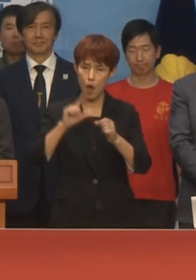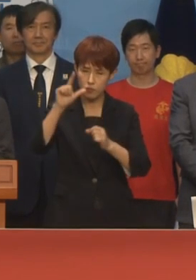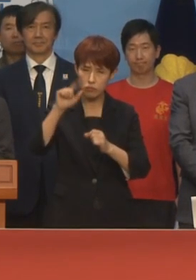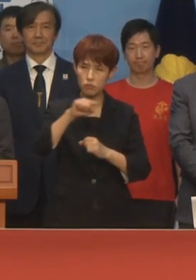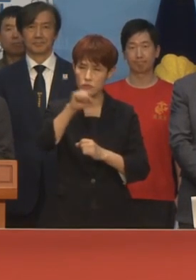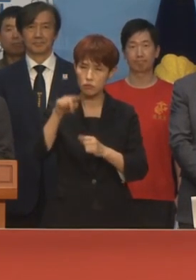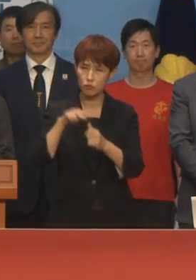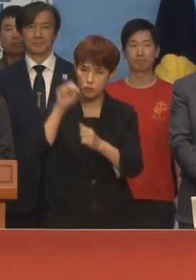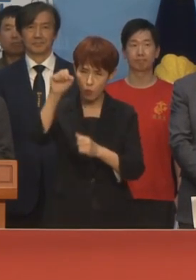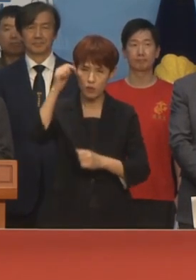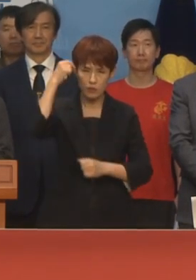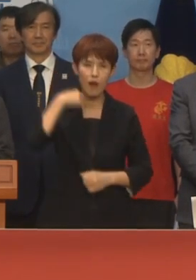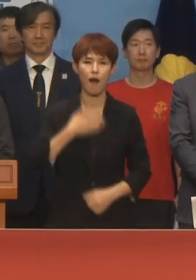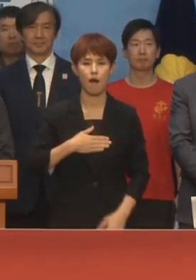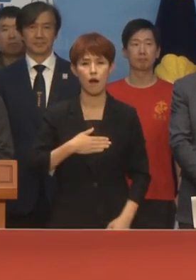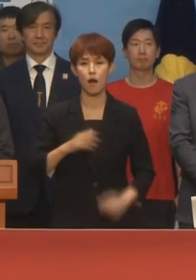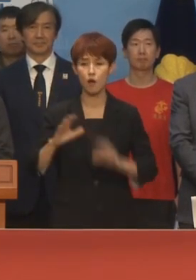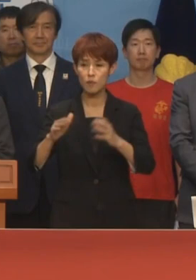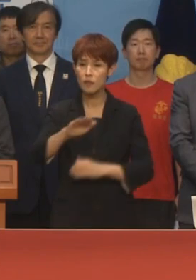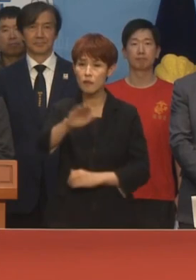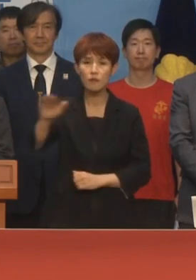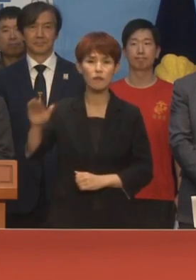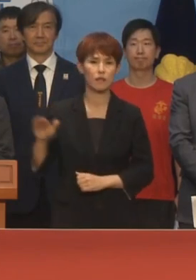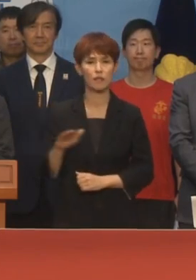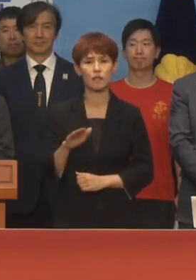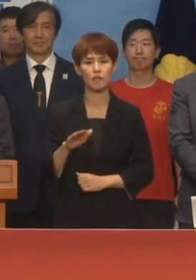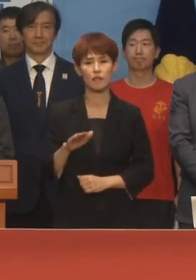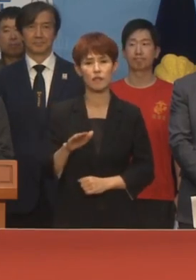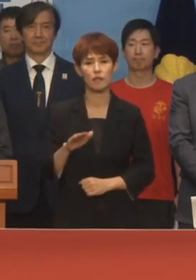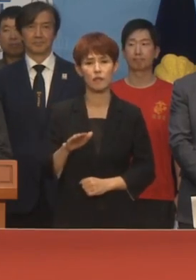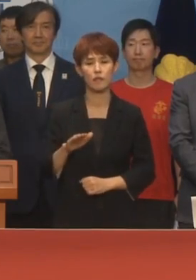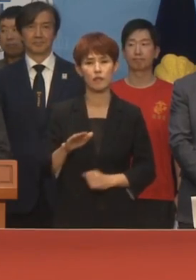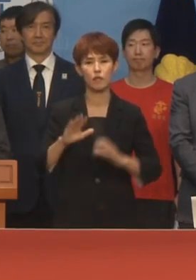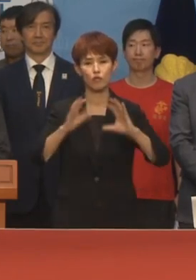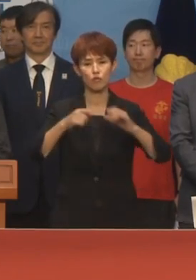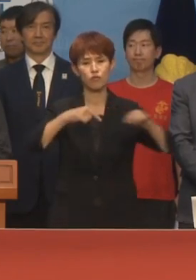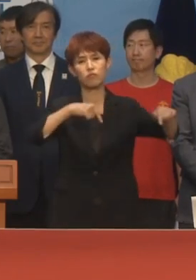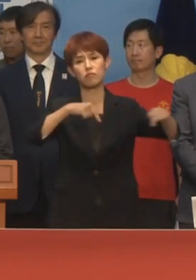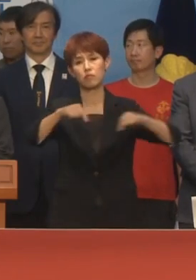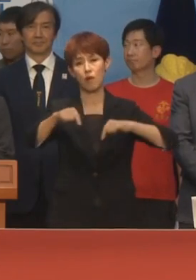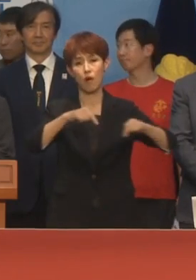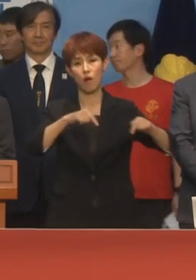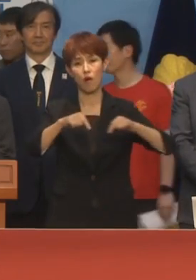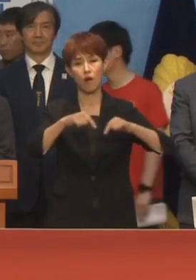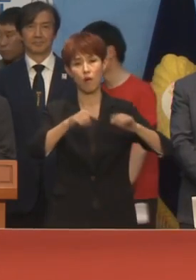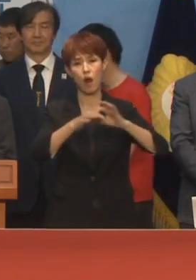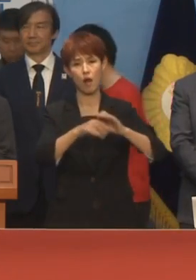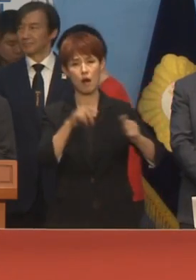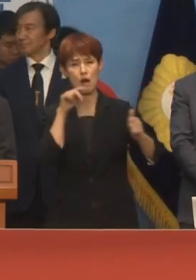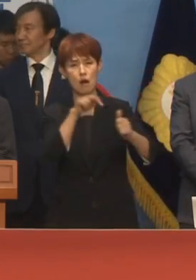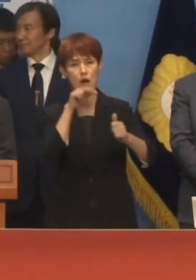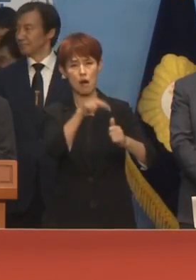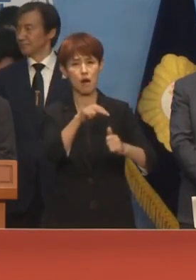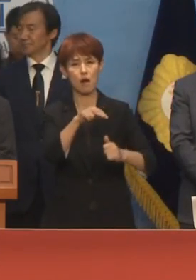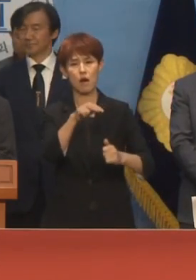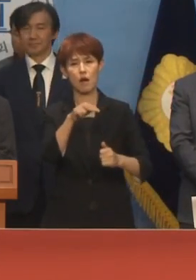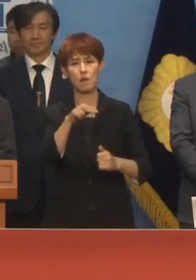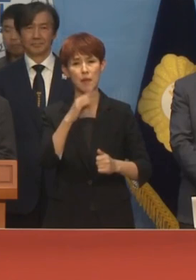겁니다. 국민들이 단지 국정에 대해서 비판적으로 평가하는 정도가